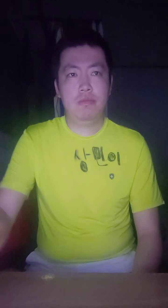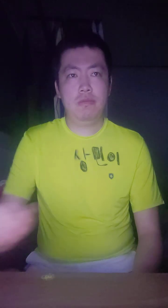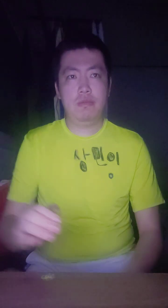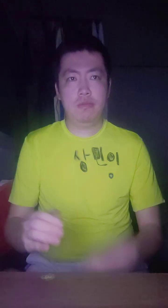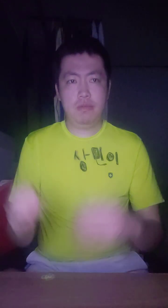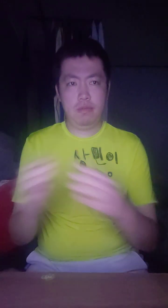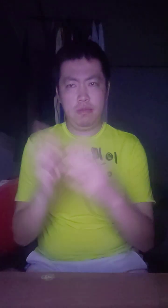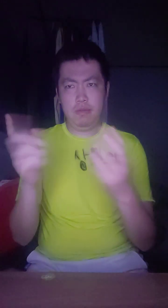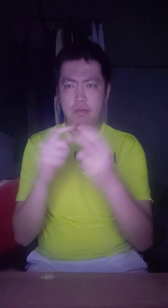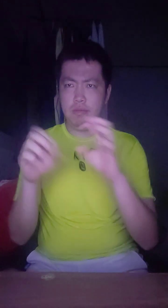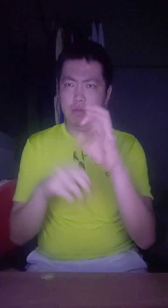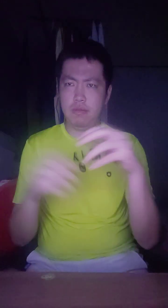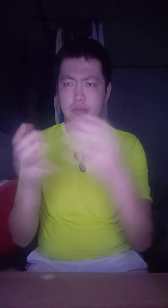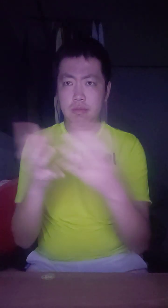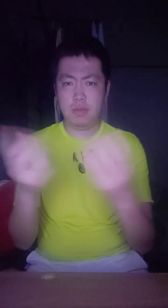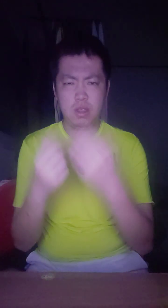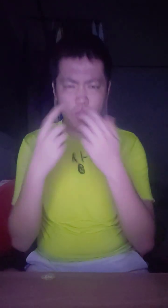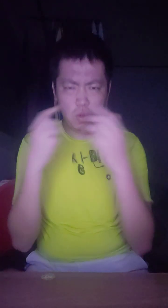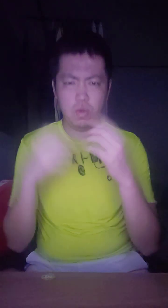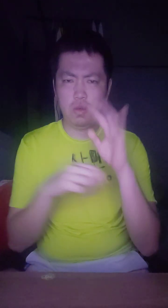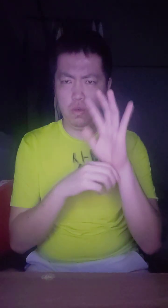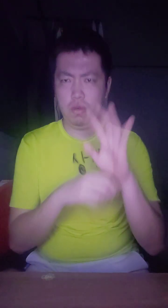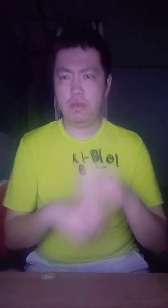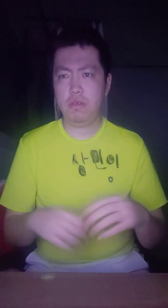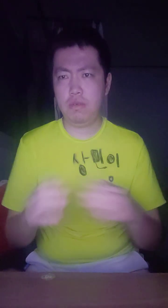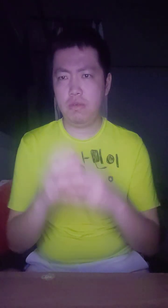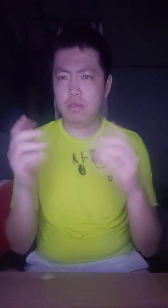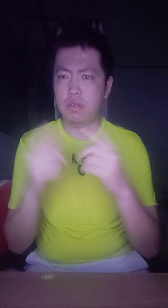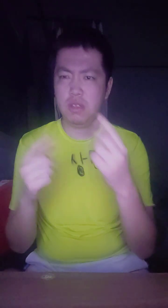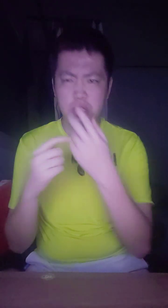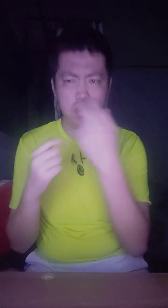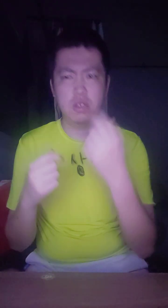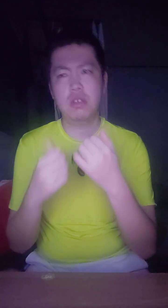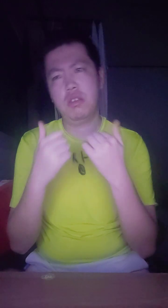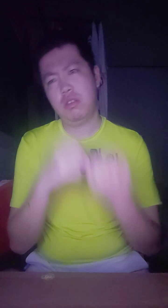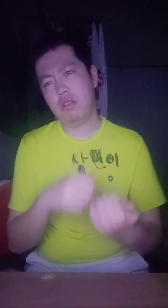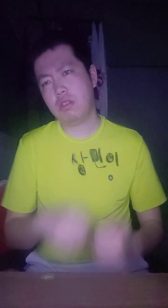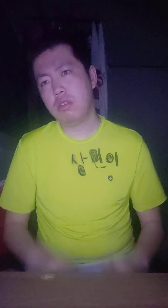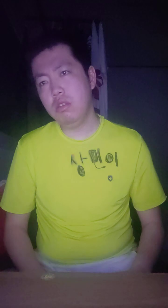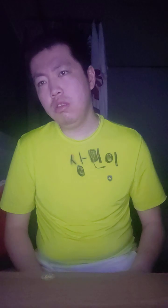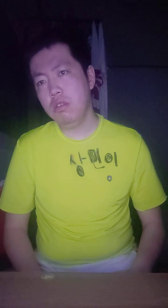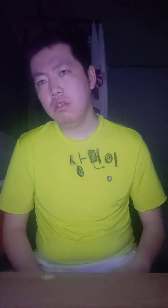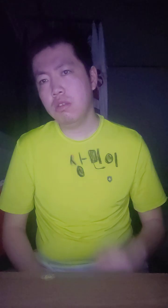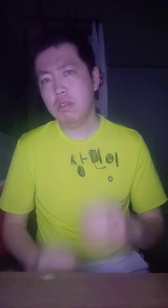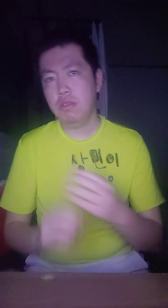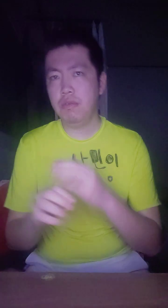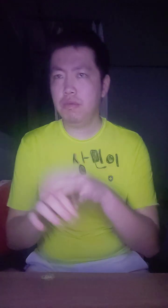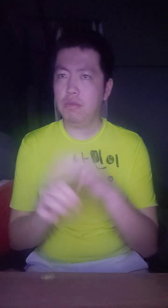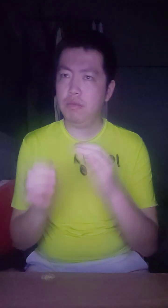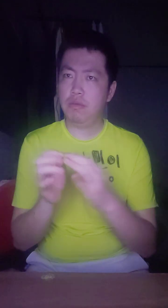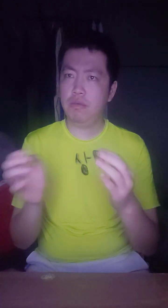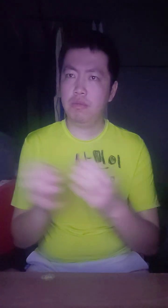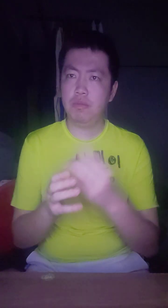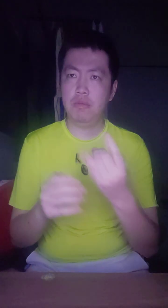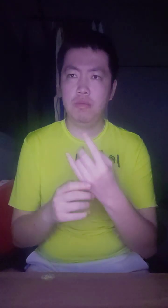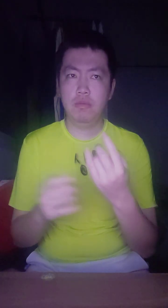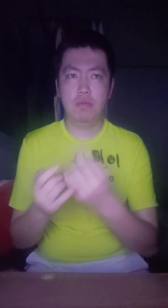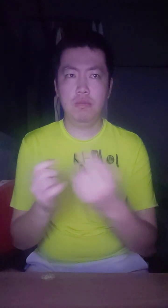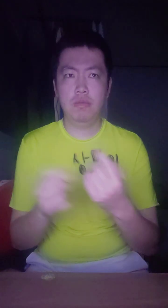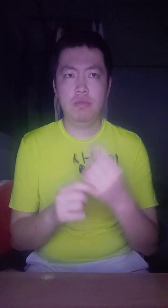고생이 열흘 넘게 의식불명 상태입니다. 고농도 가스에 질식한 겁니다. 무슨 화학공장 같은 곳을 방문한 것도 아니고 그냥